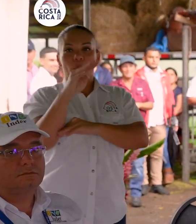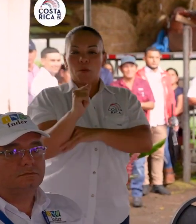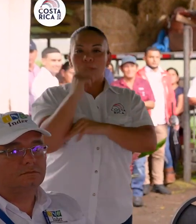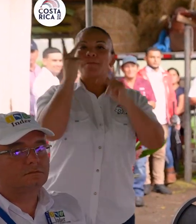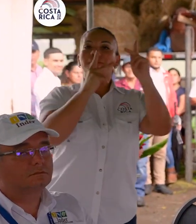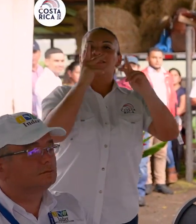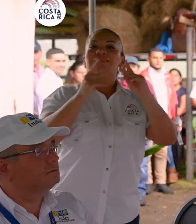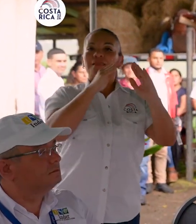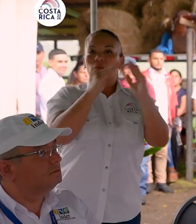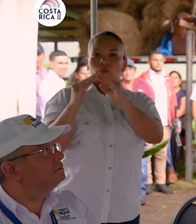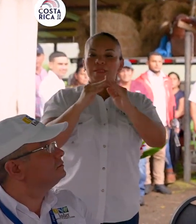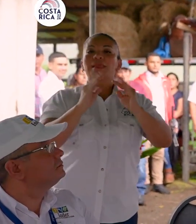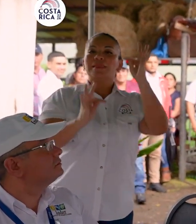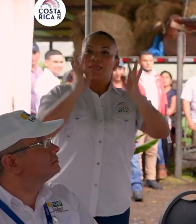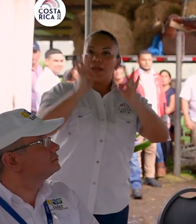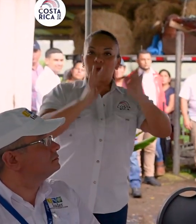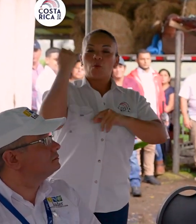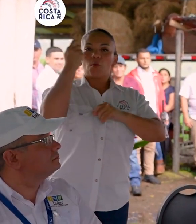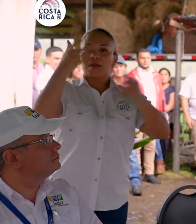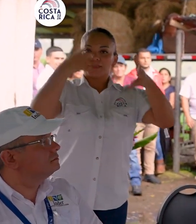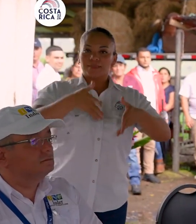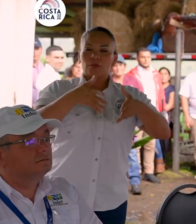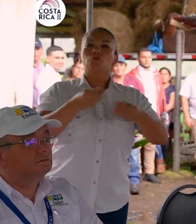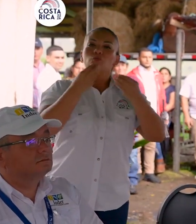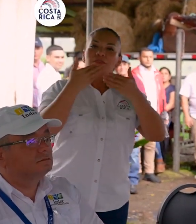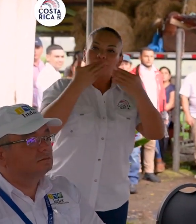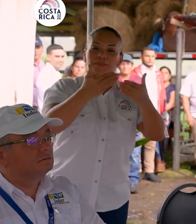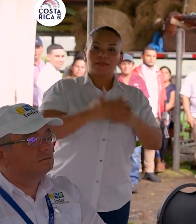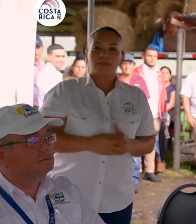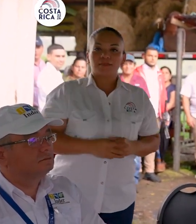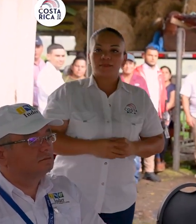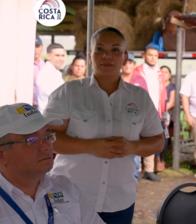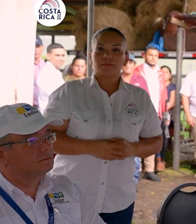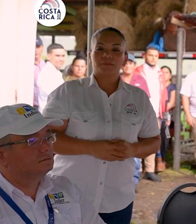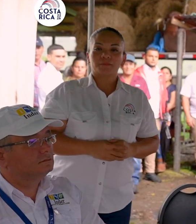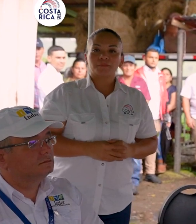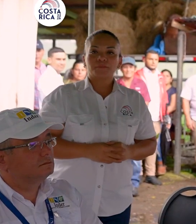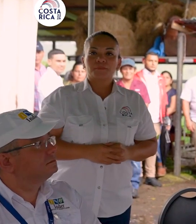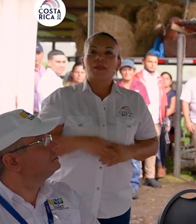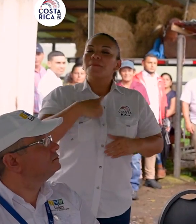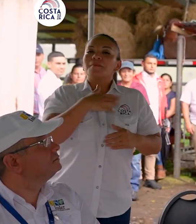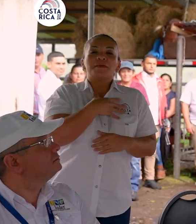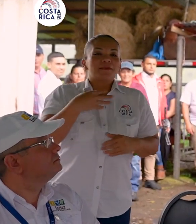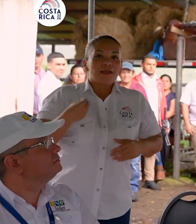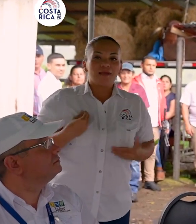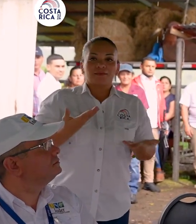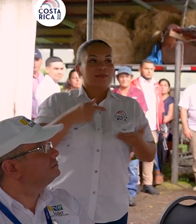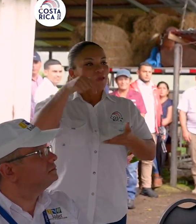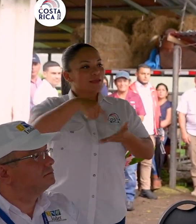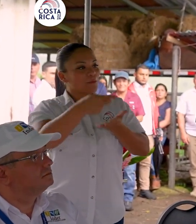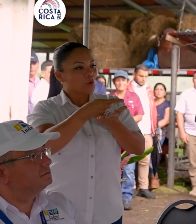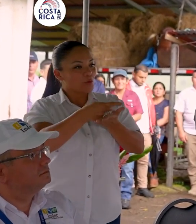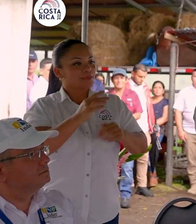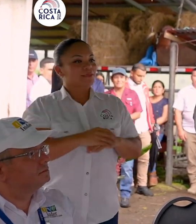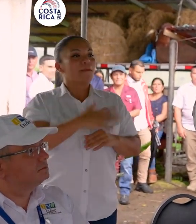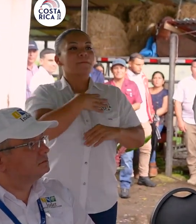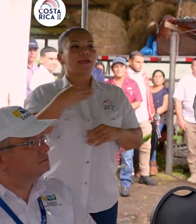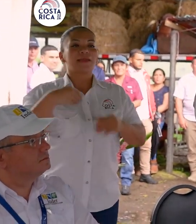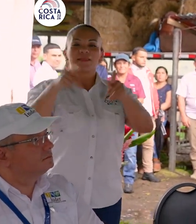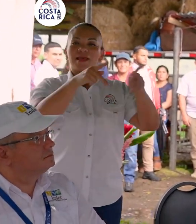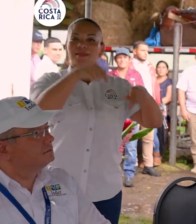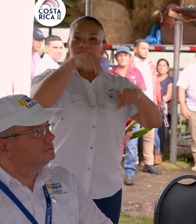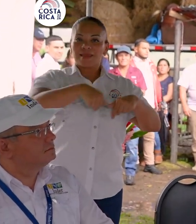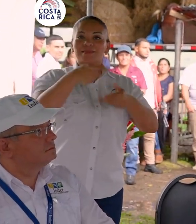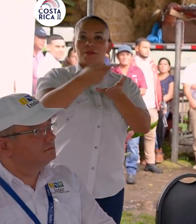vecinos de Tilarán, guanacastecos, muchísimas gracias. A mí me encanta esta provincia y me encanta la gente de